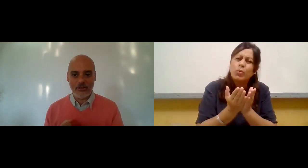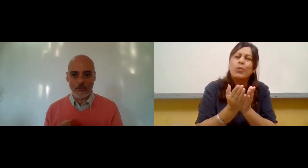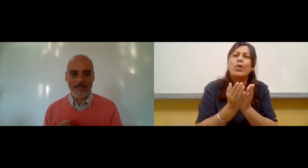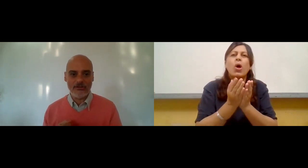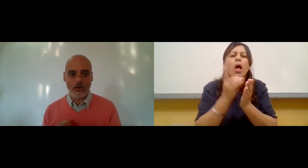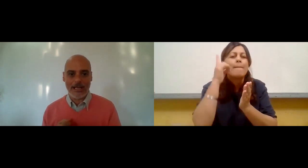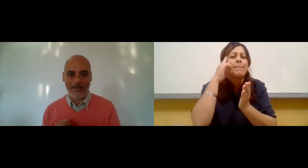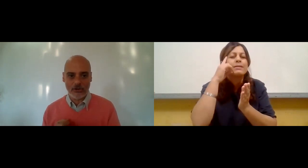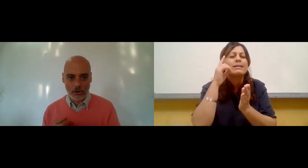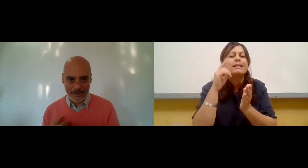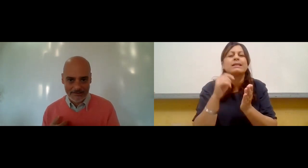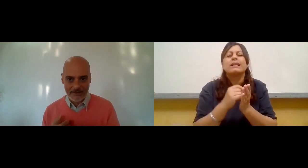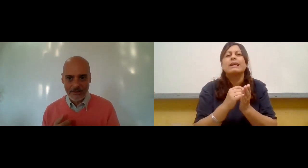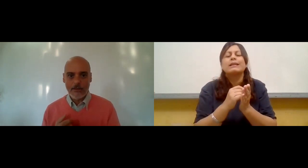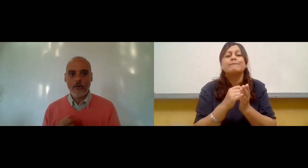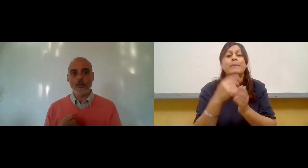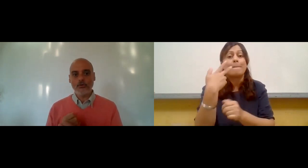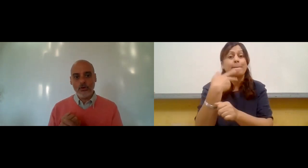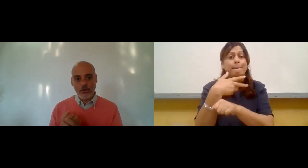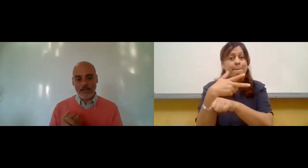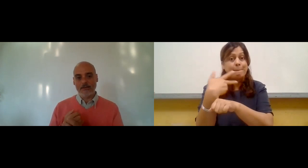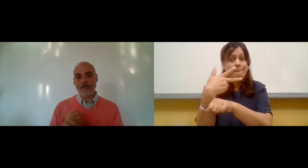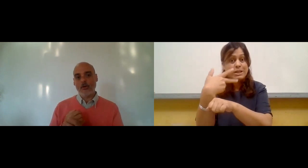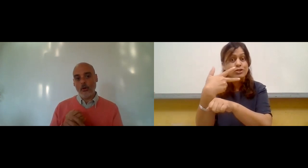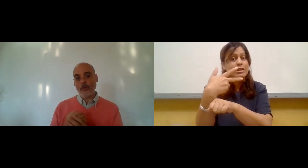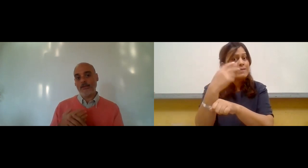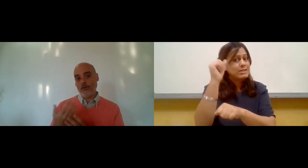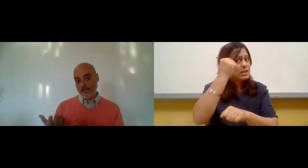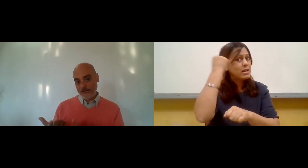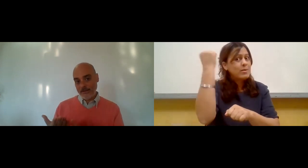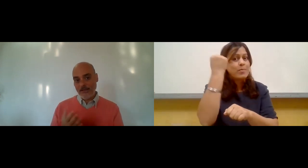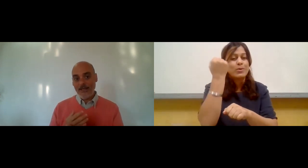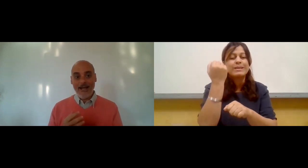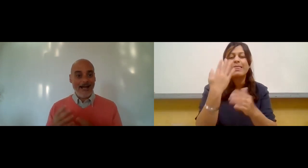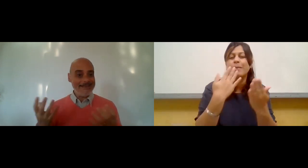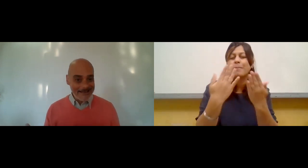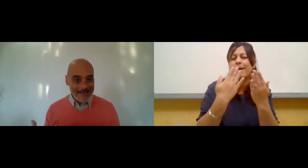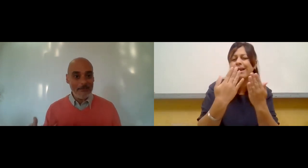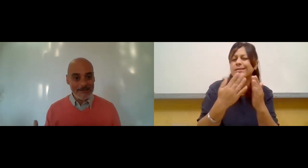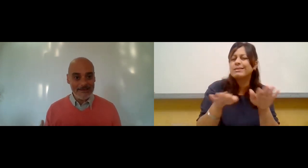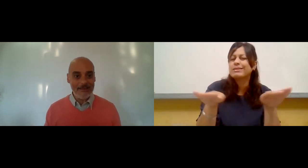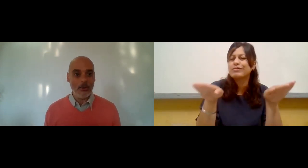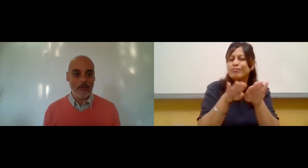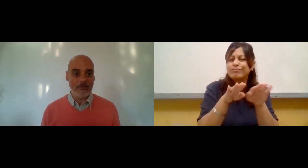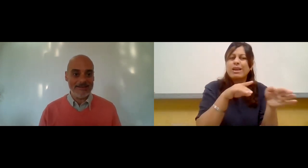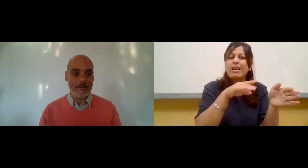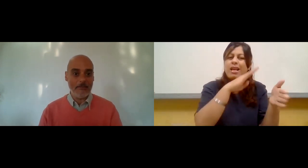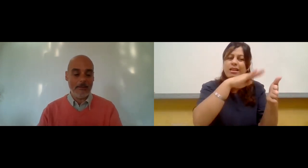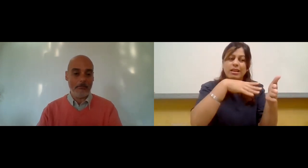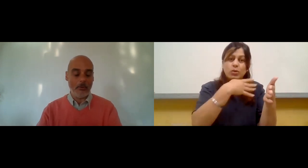las visograbaciones funcionan como textualidad diferida, ahí claramente